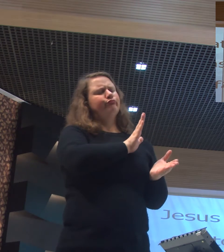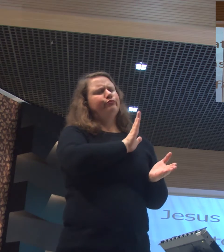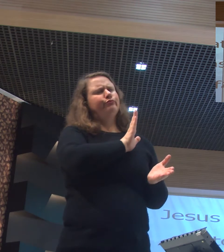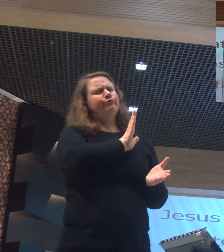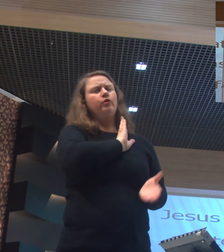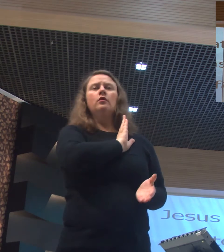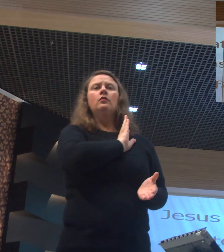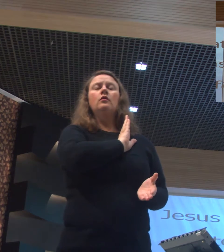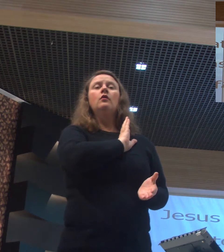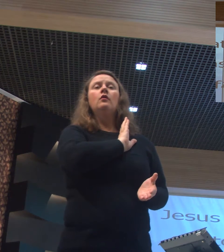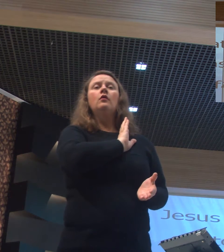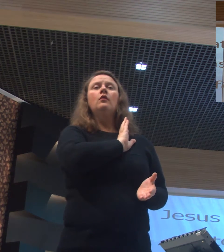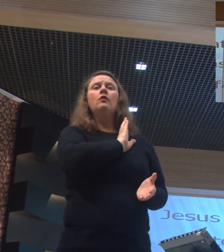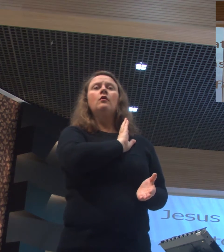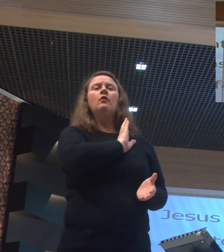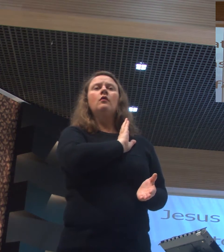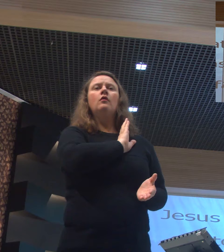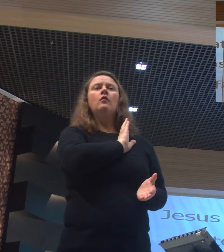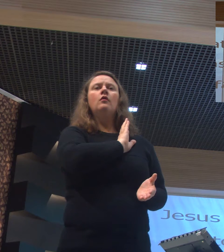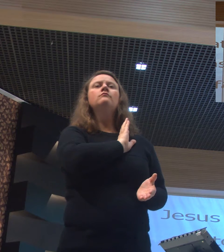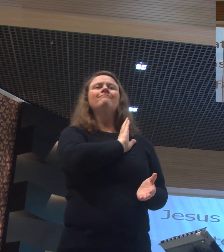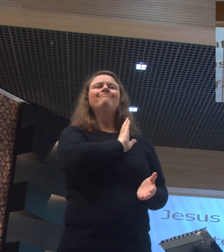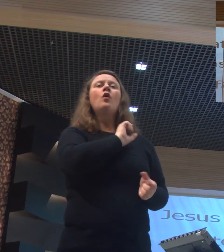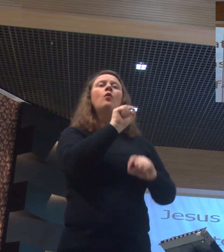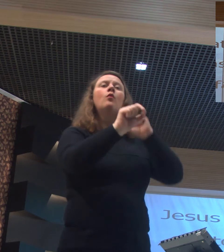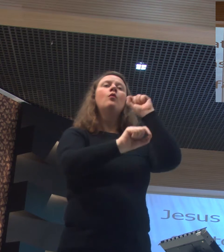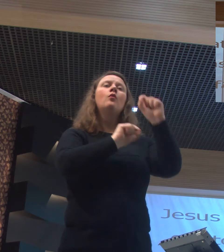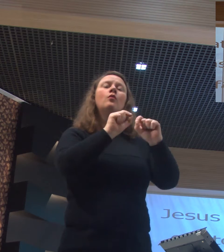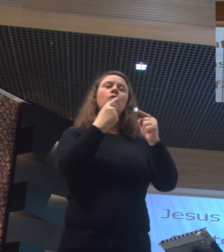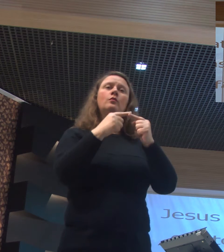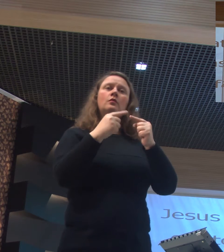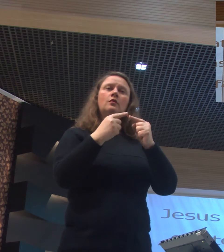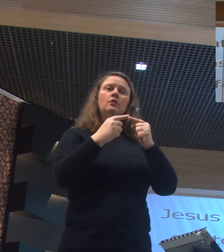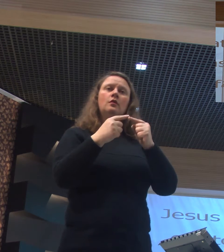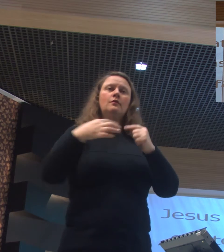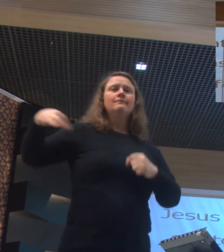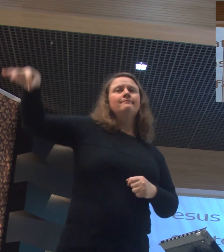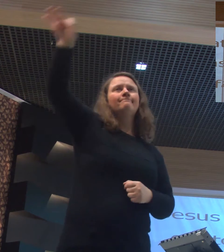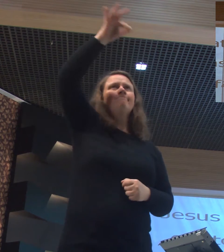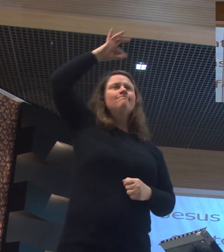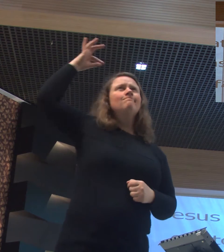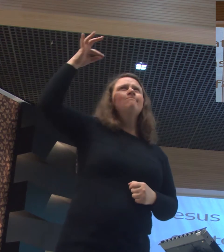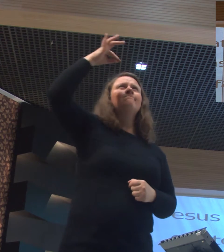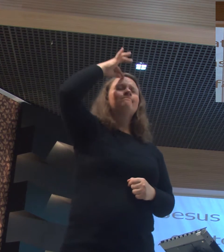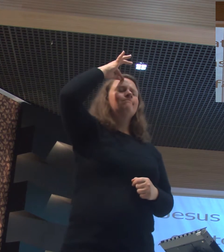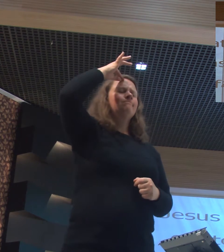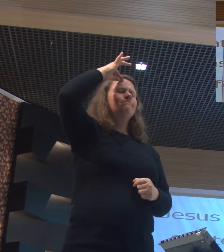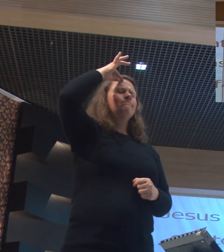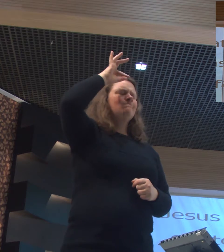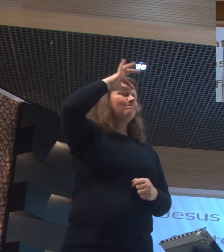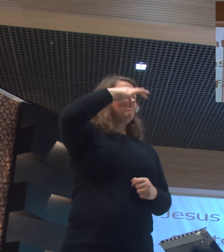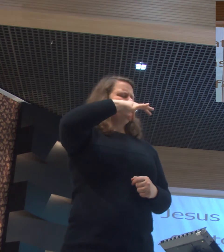E ele aplicava o espírito da lei em cada uma